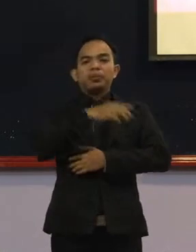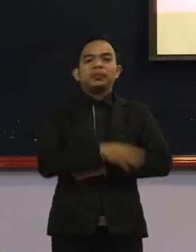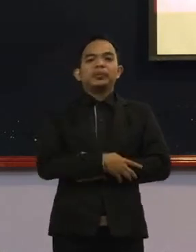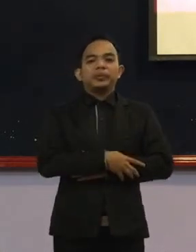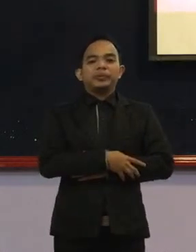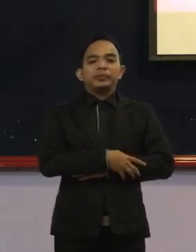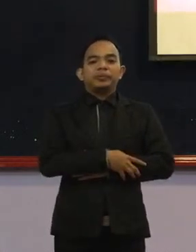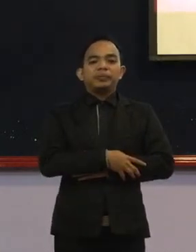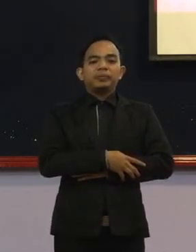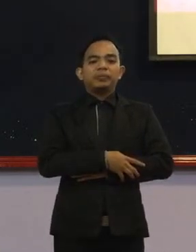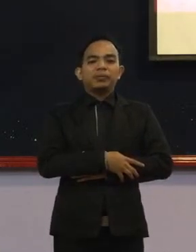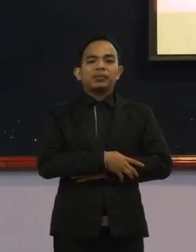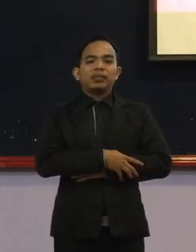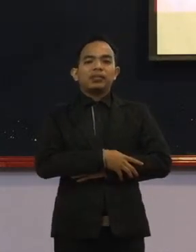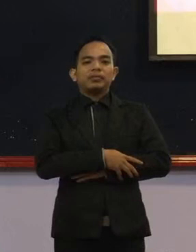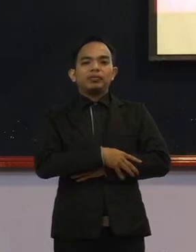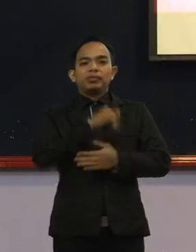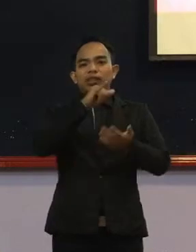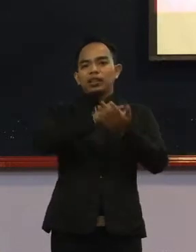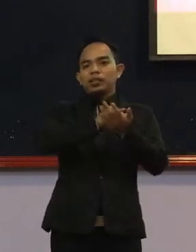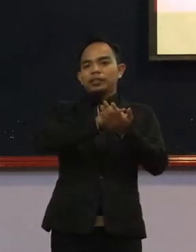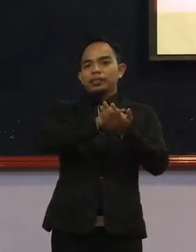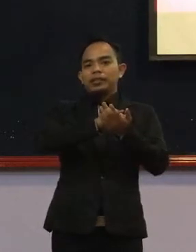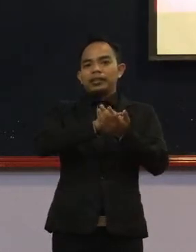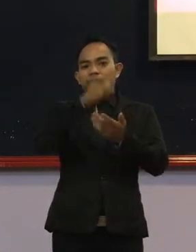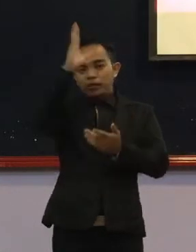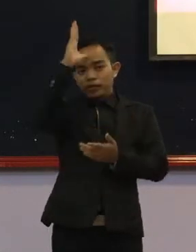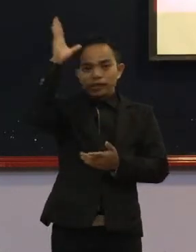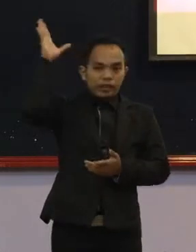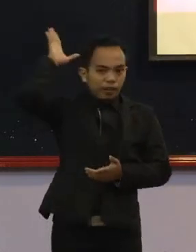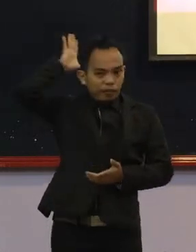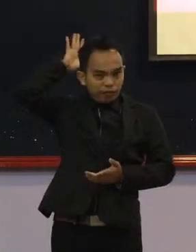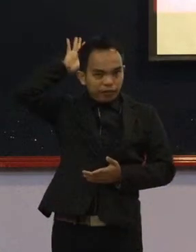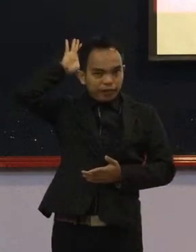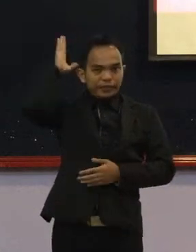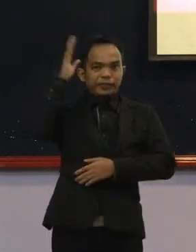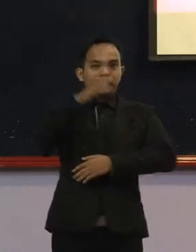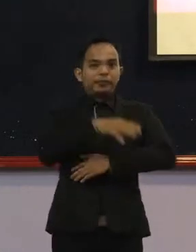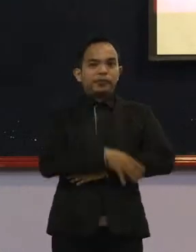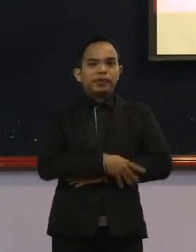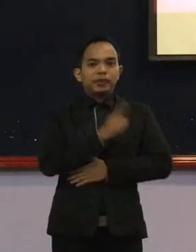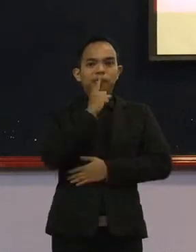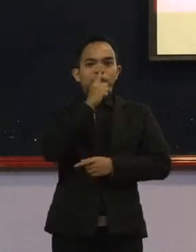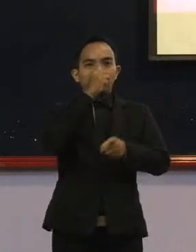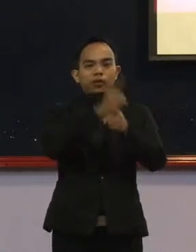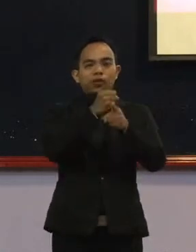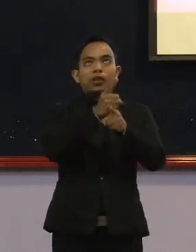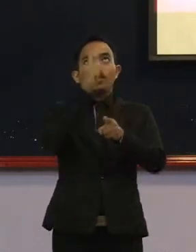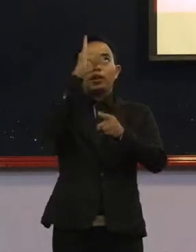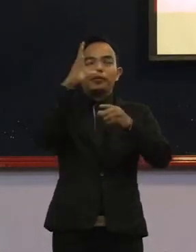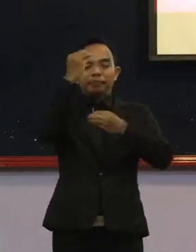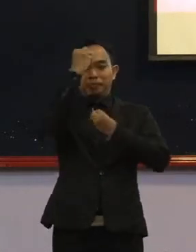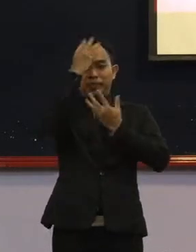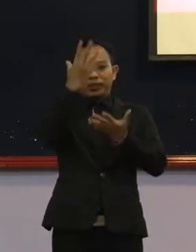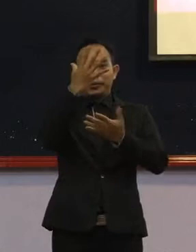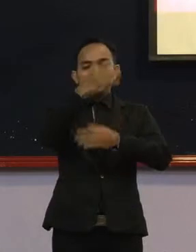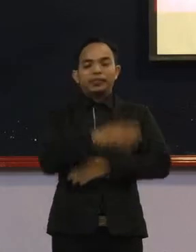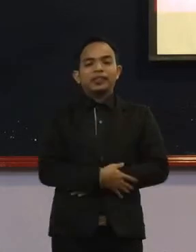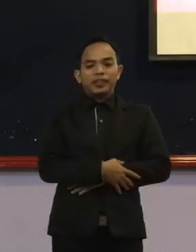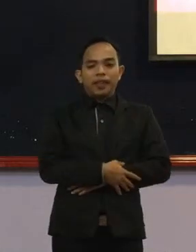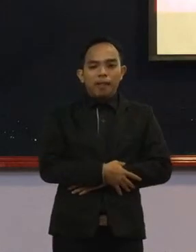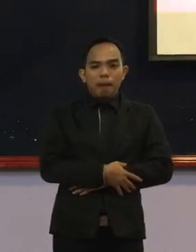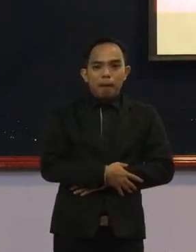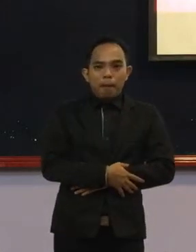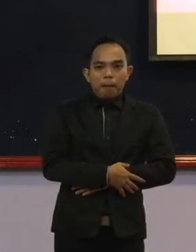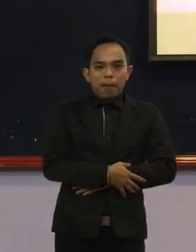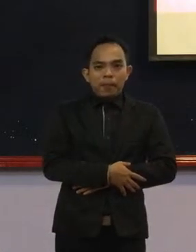أولئك هم الكفرة الفجرة. صدق الله العظيم.